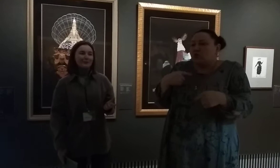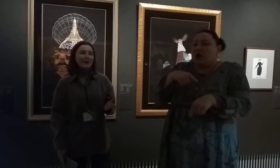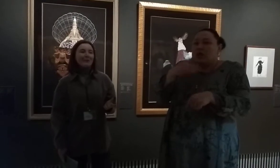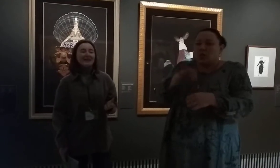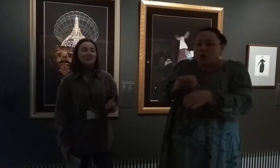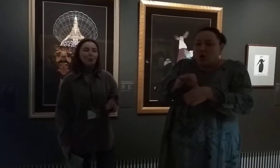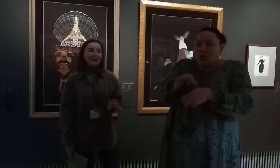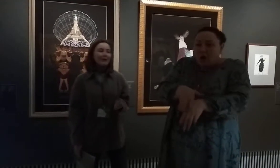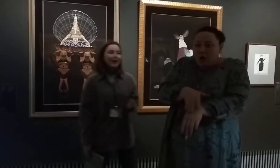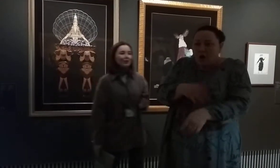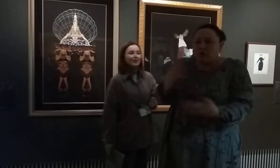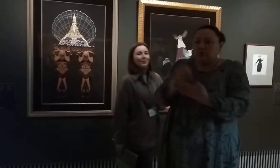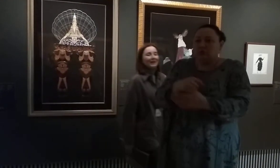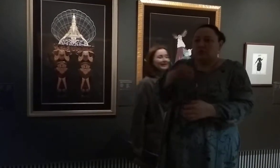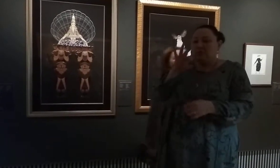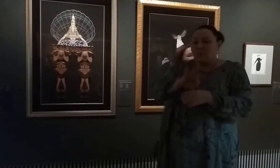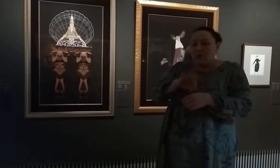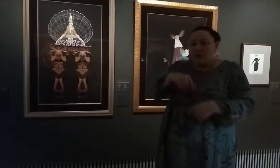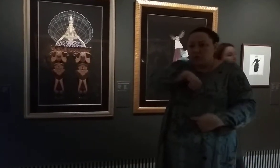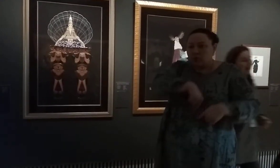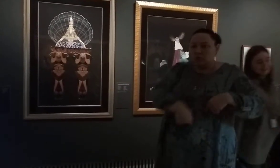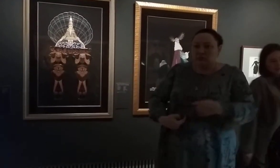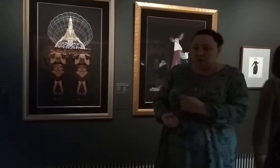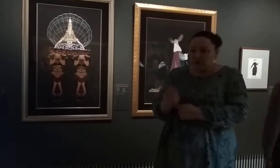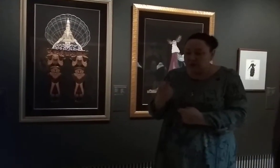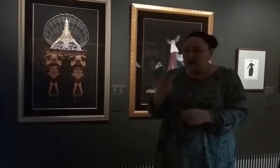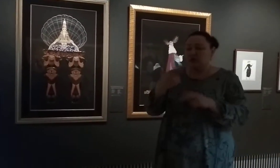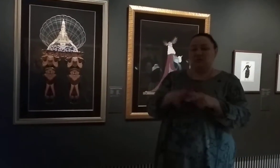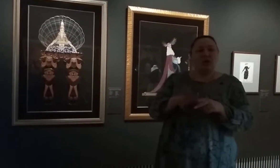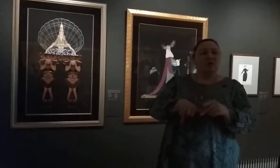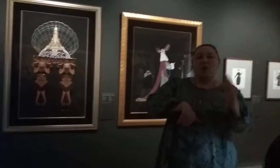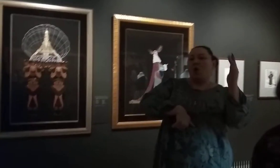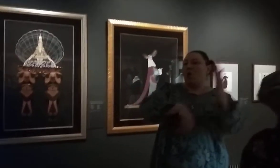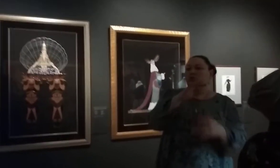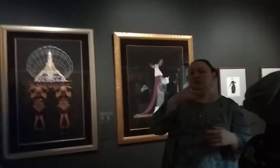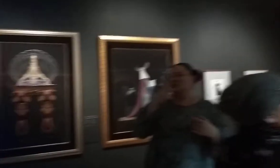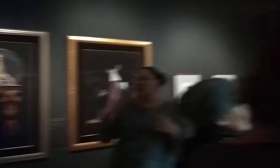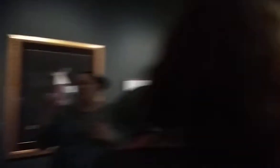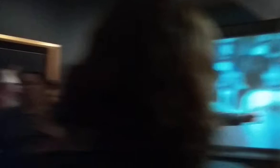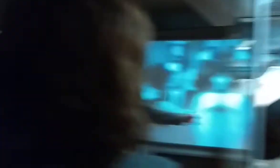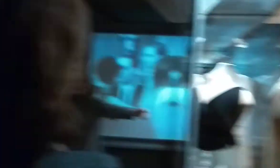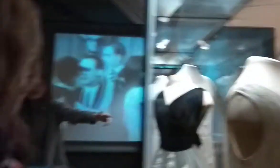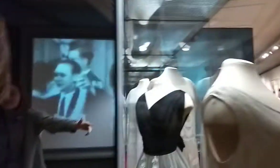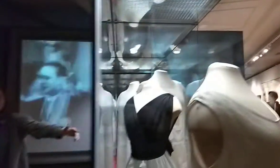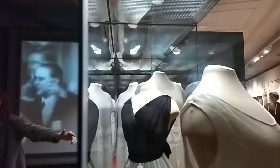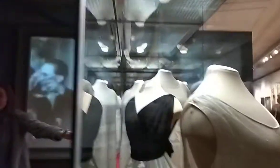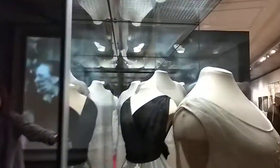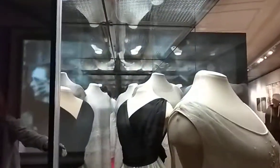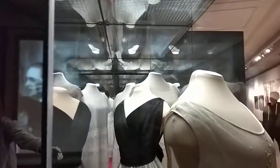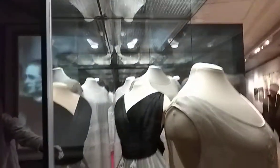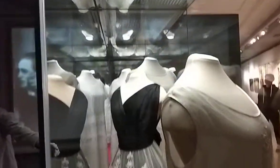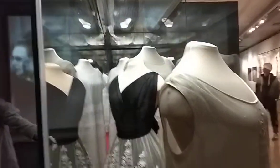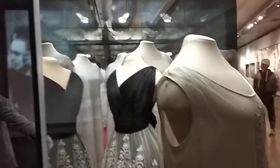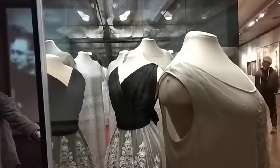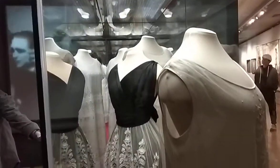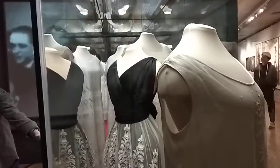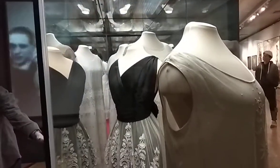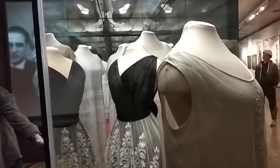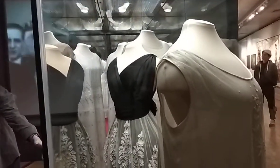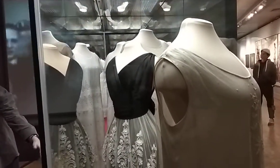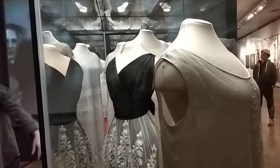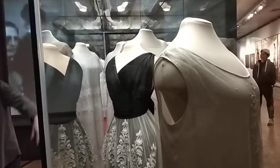получается. Поэтому появляются платья приталенные. И мы видим европейские платья